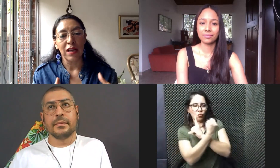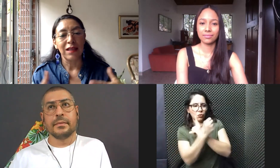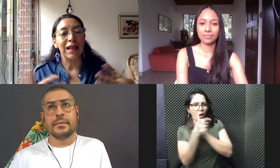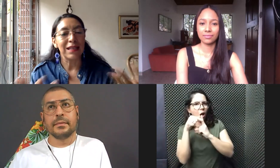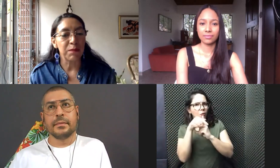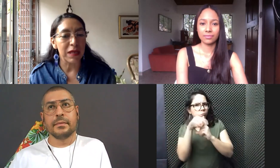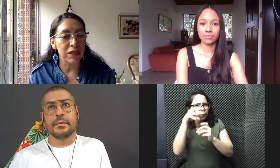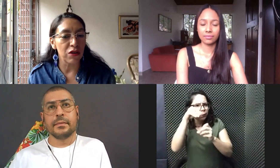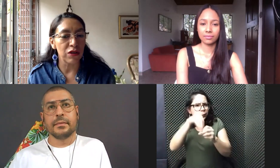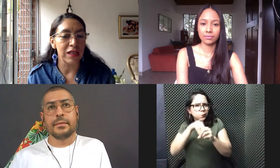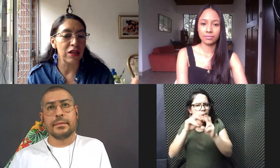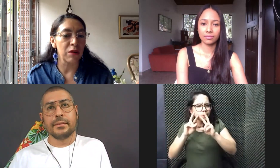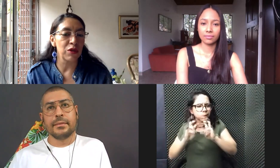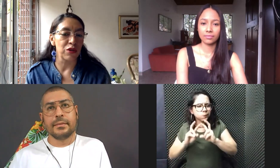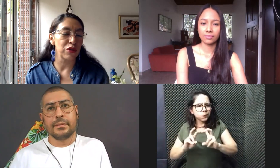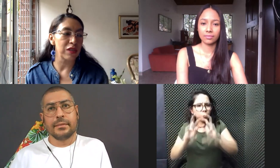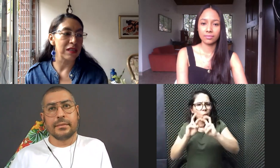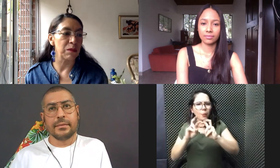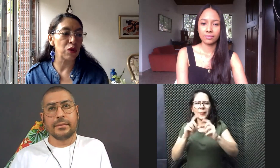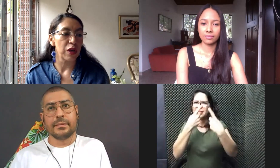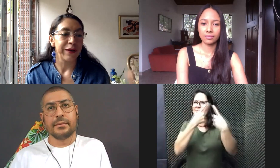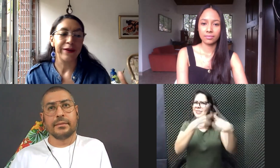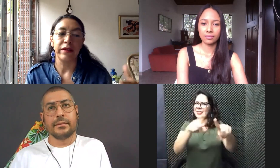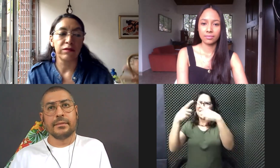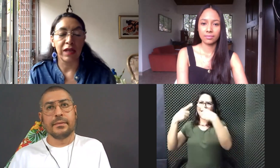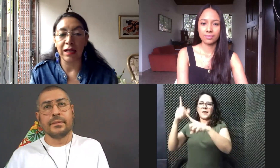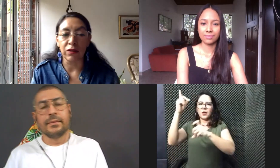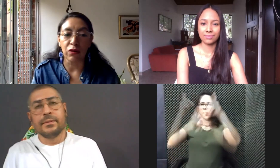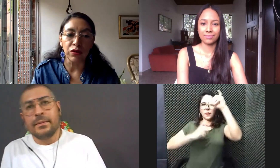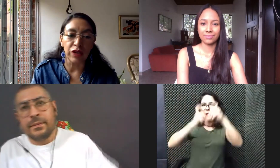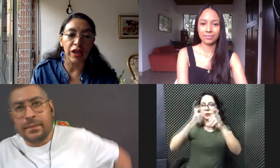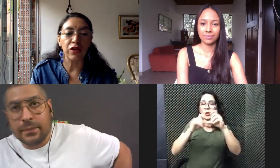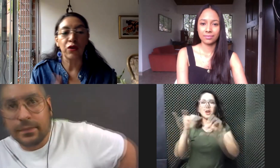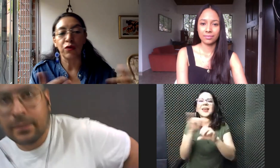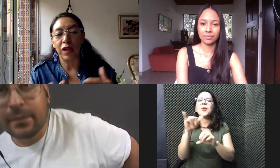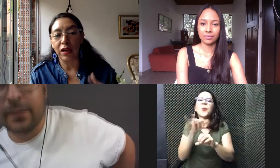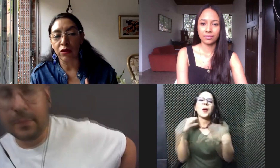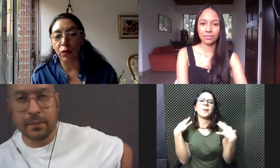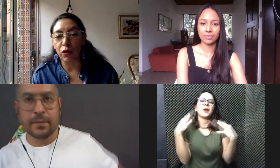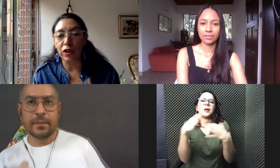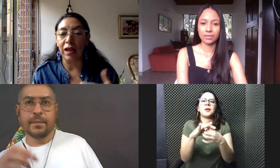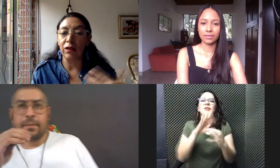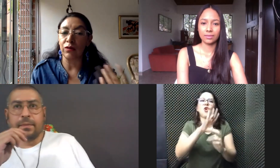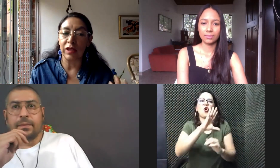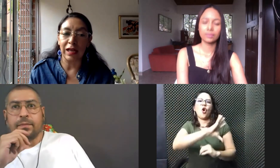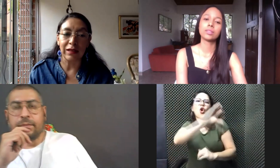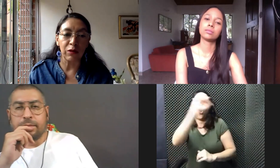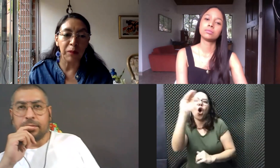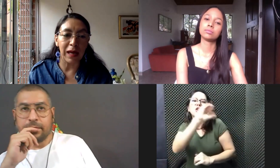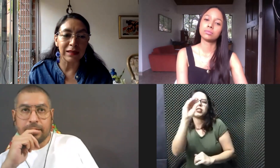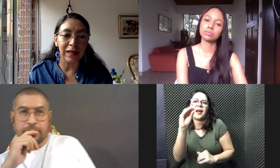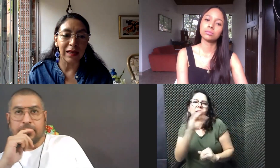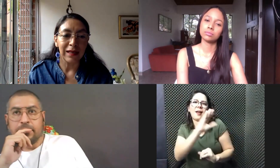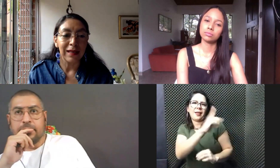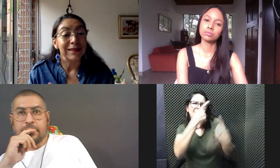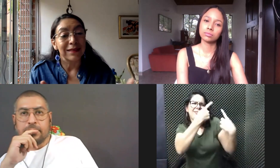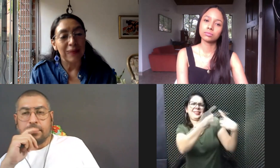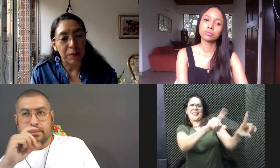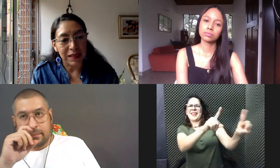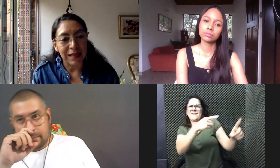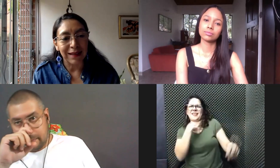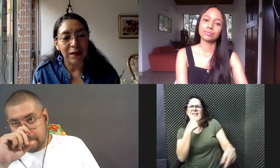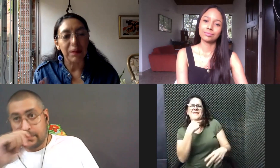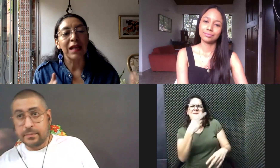términos de la expresión, así como nosotros decimos un dialecto costeño, un dialecto bogotano, un dialecto paisa,